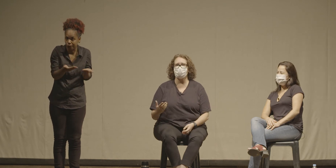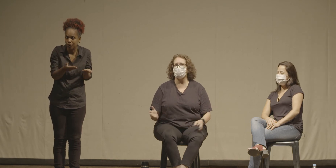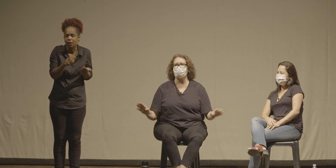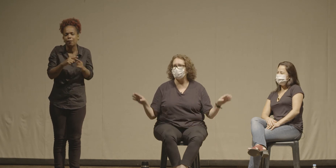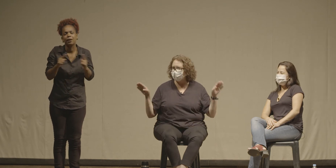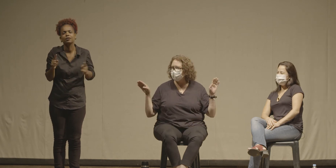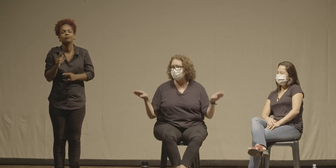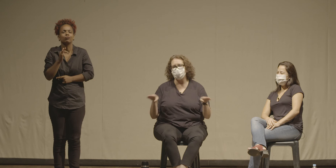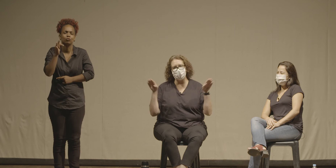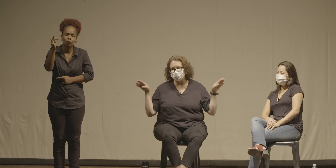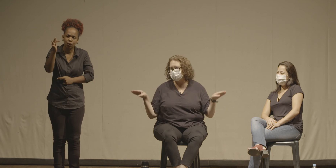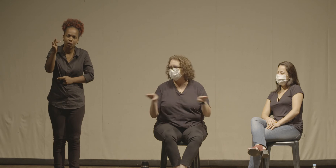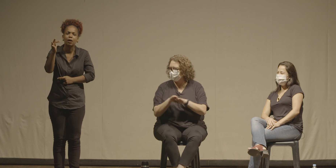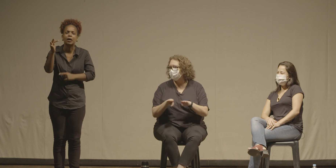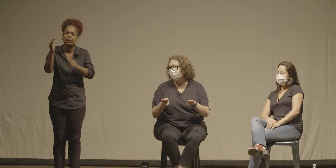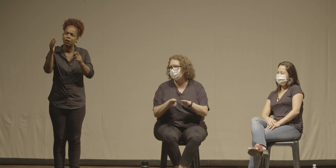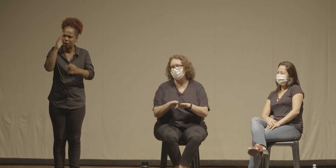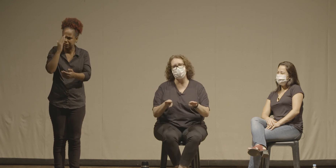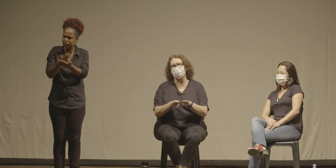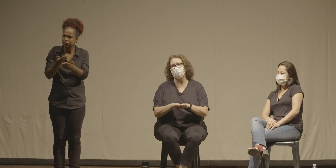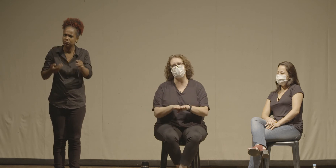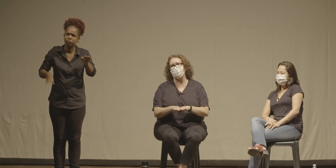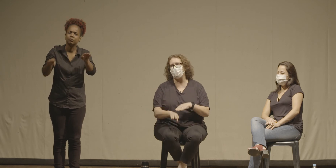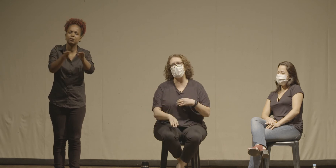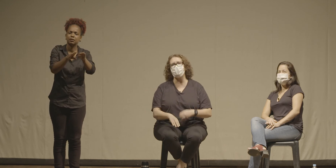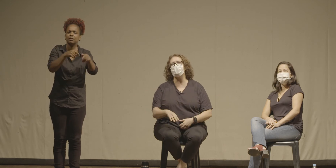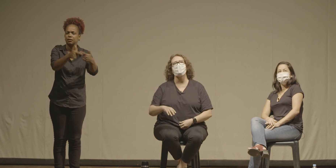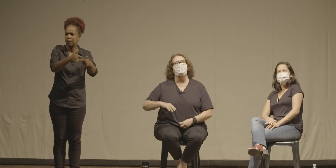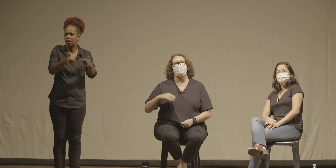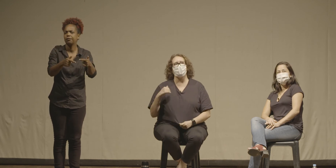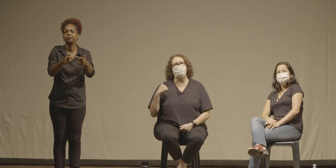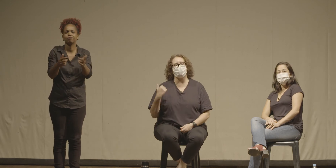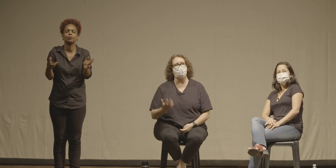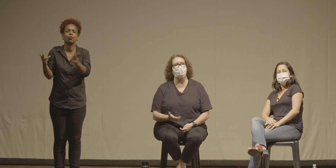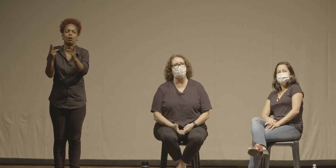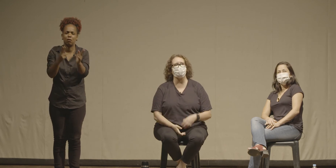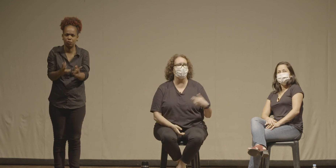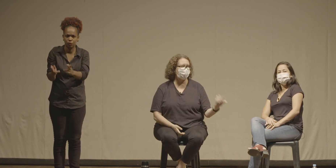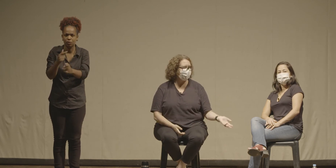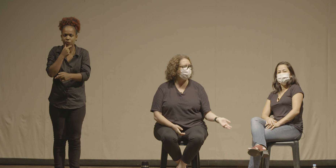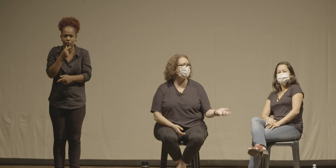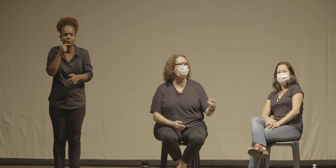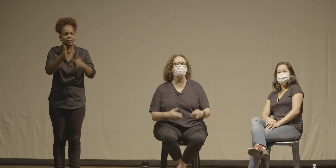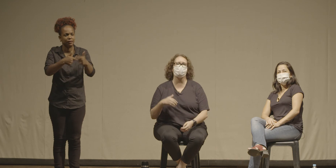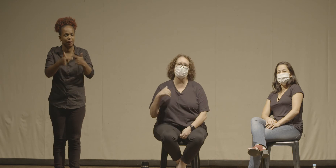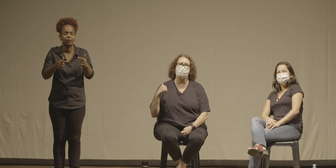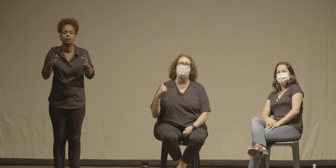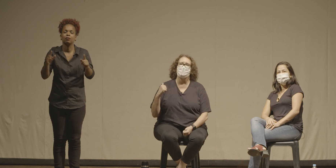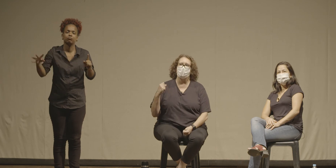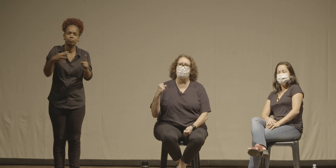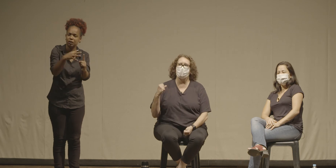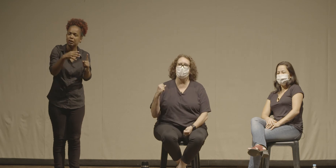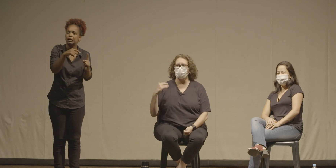que um dia a gente vai ter a mesma condição de trabalho e de ser vista e de